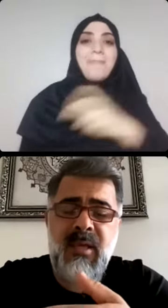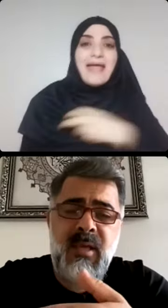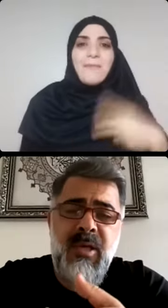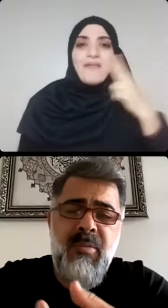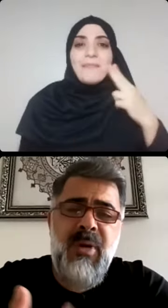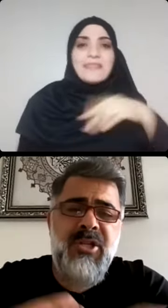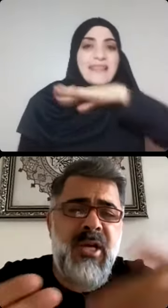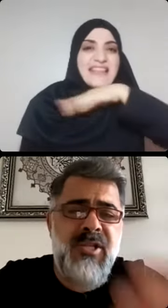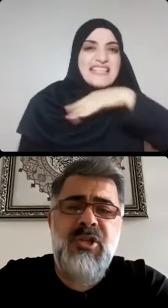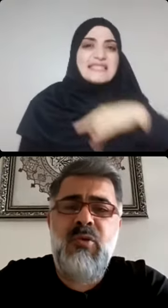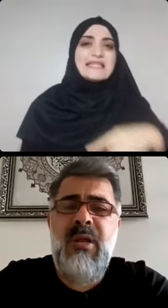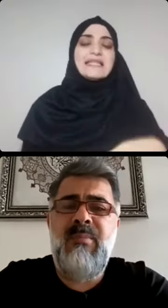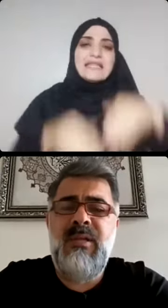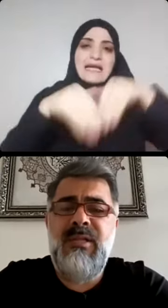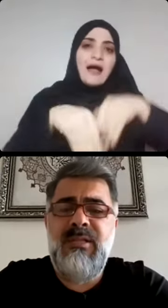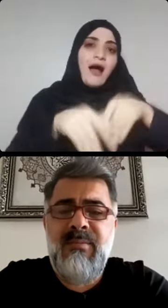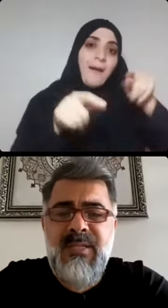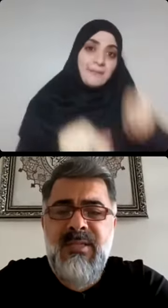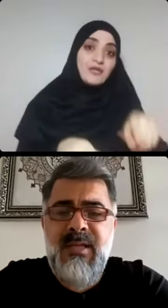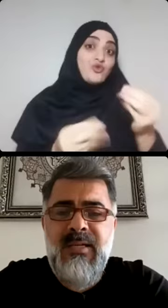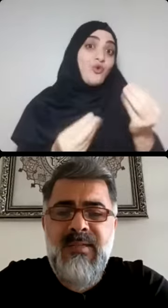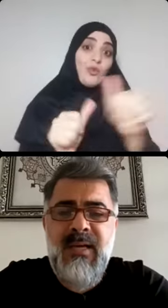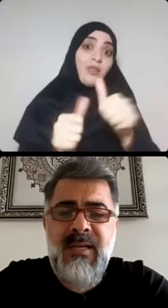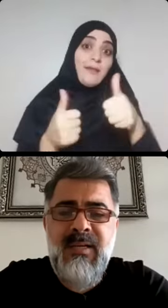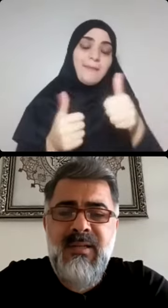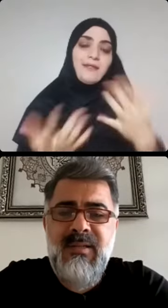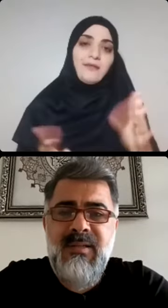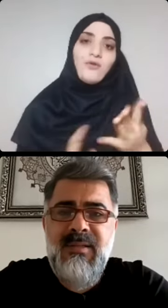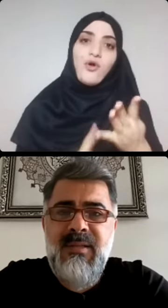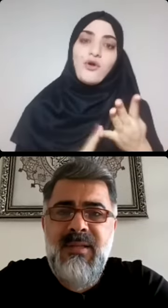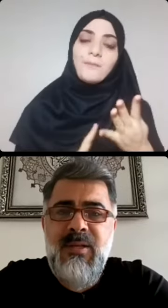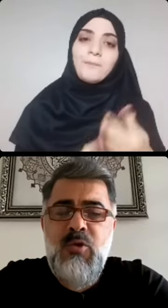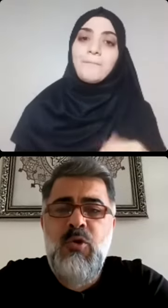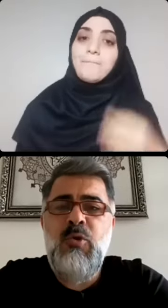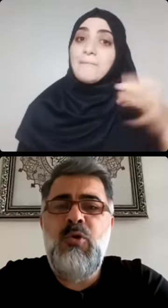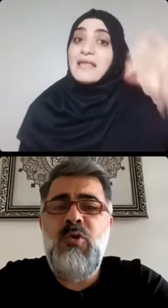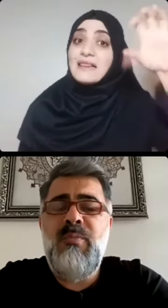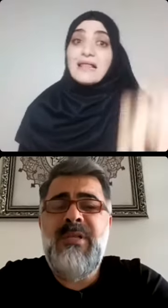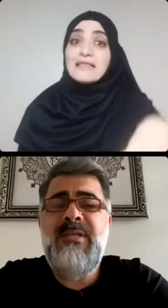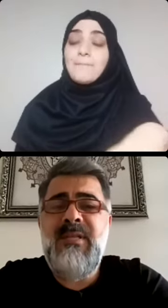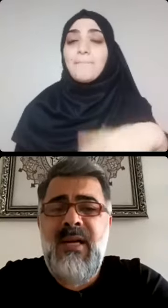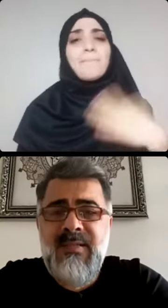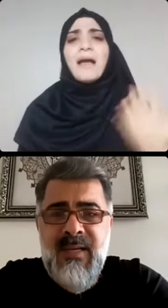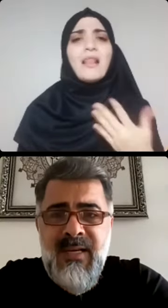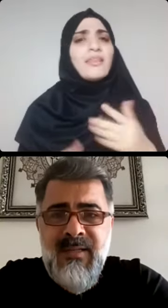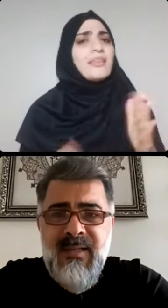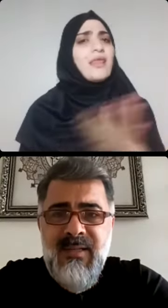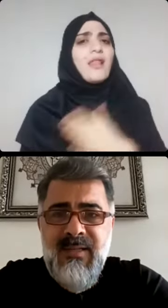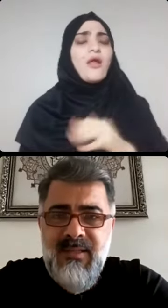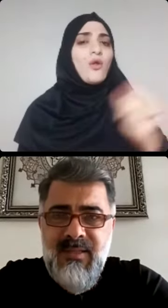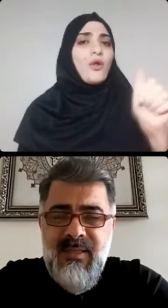Peki başka niçin önemlidir Mescid-i Aksa? Çünkü Mescid-i Aksa